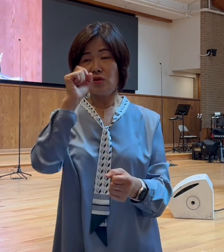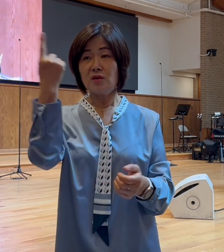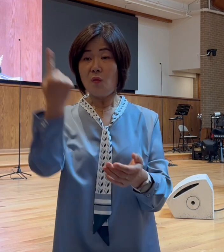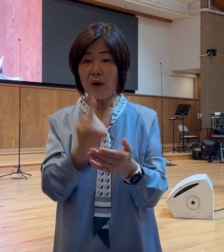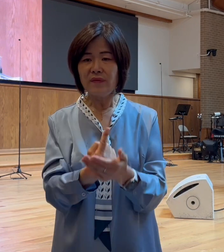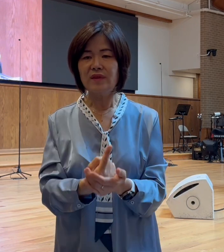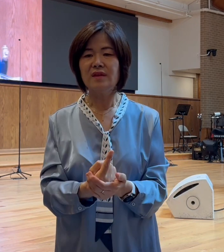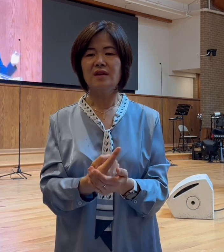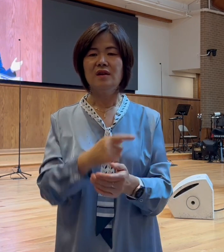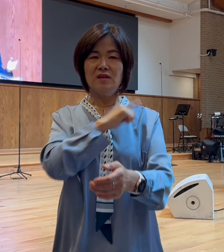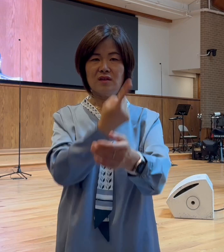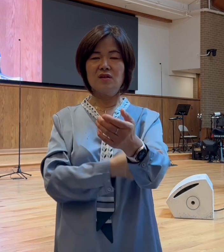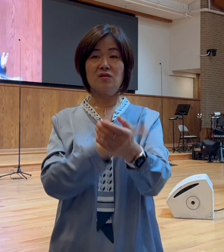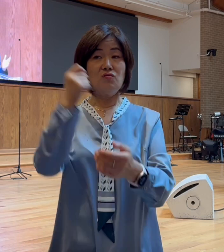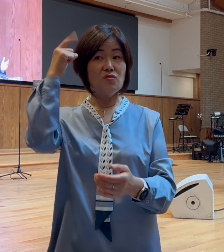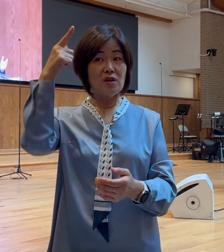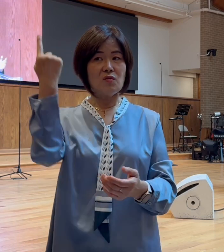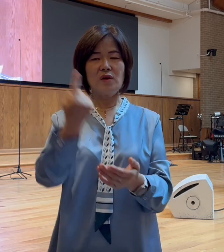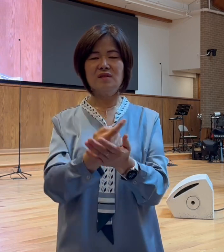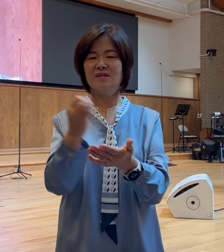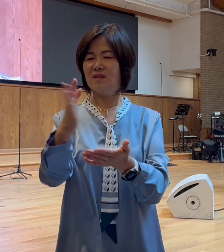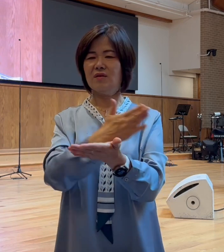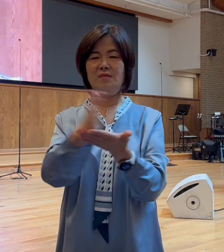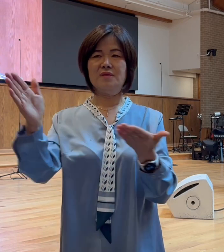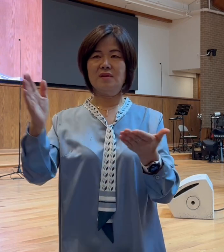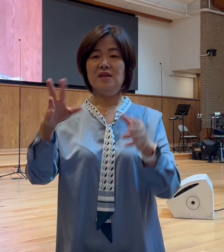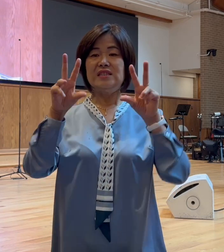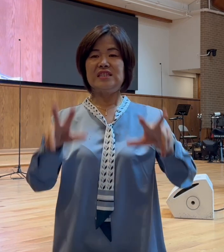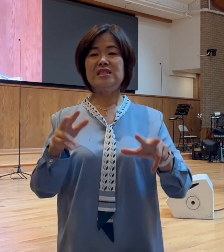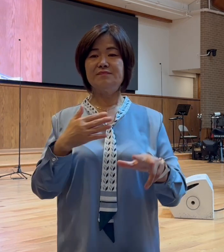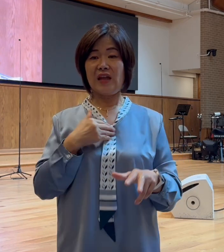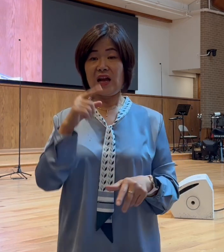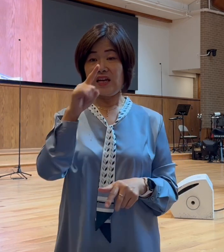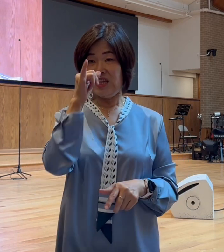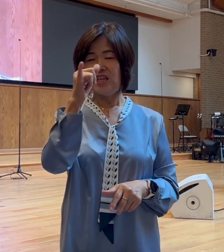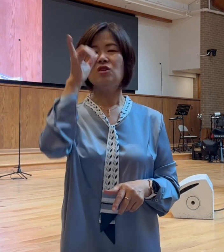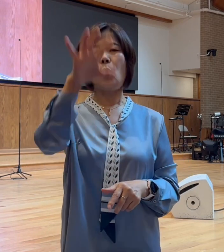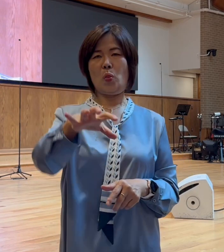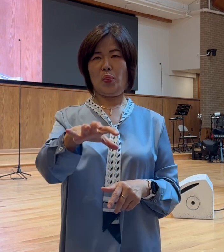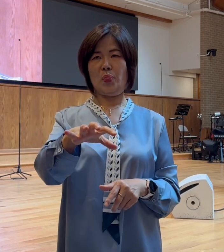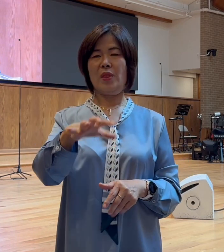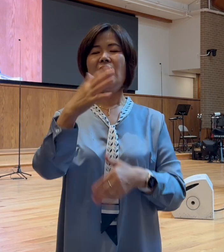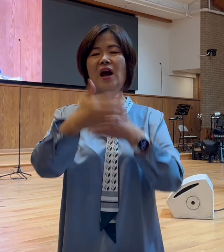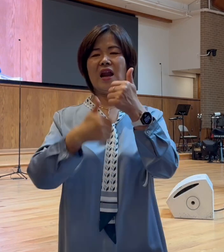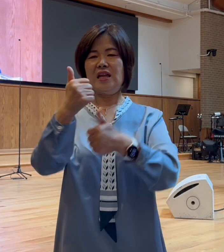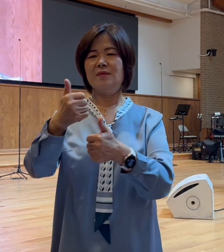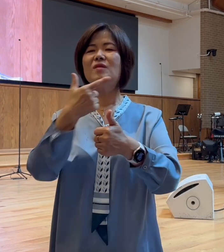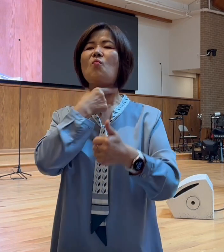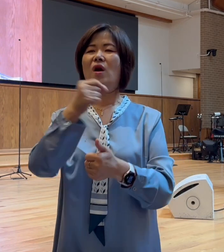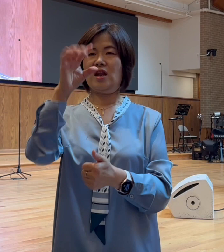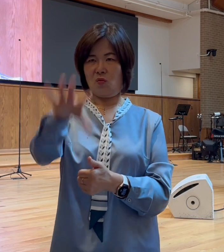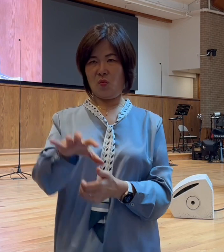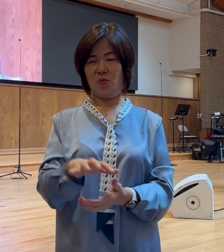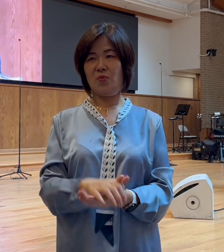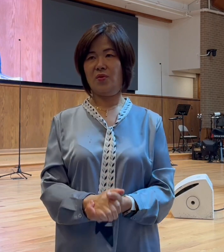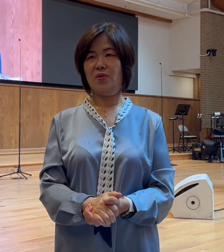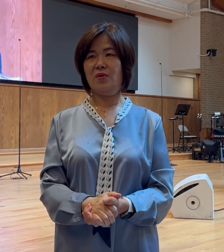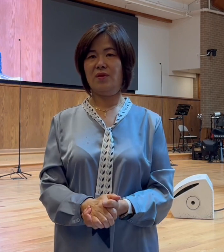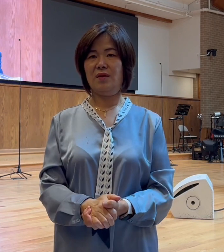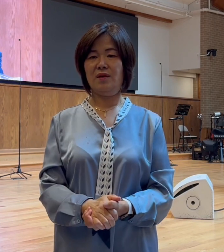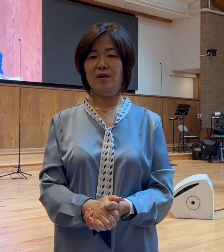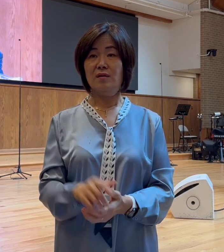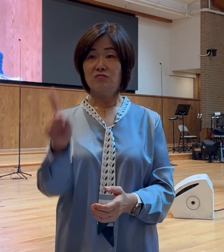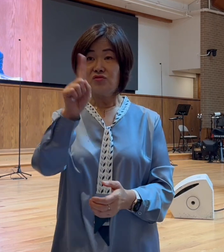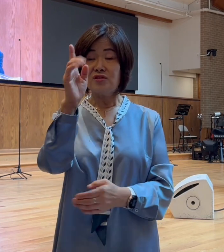왔든 능력이 출중해서 왔든 상관없습니다. 현재 내가 있는 곳이 하나님이 가라는 곳입니다.